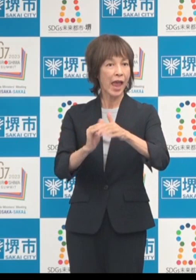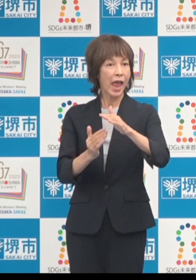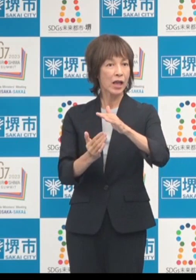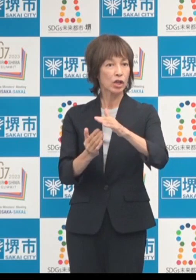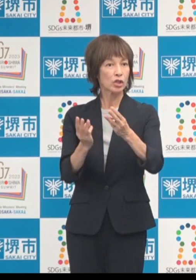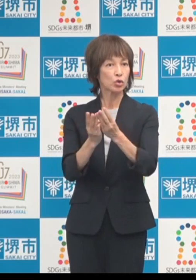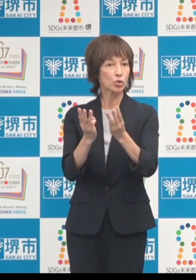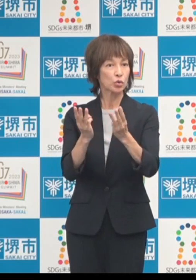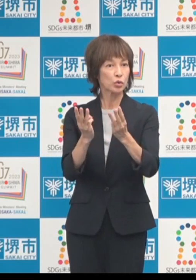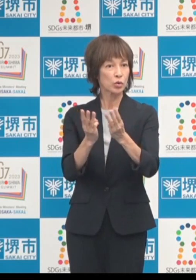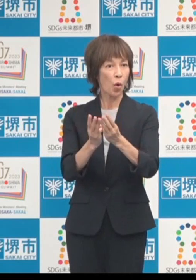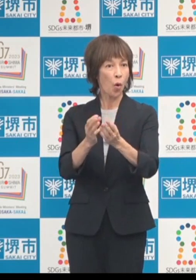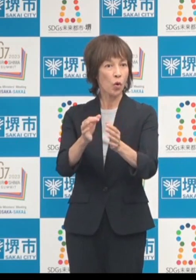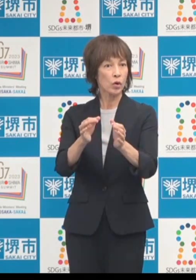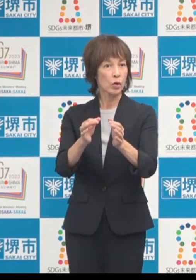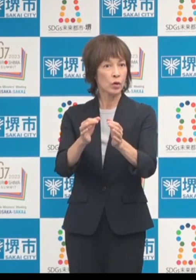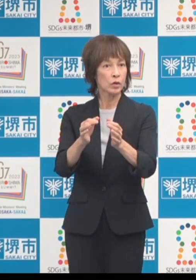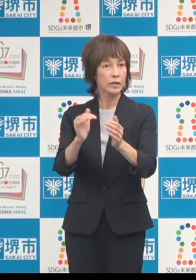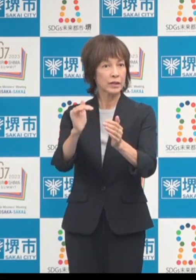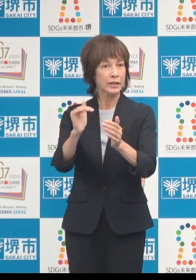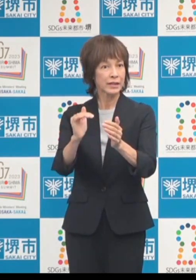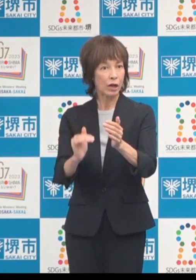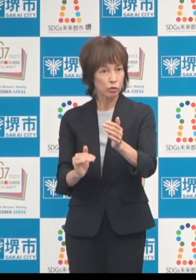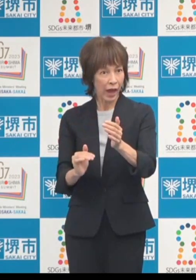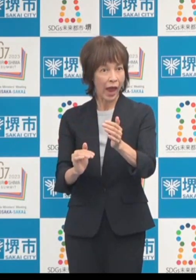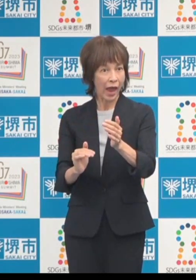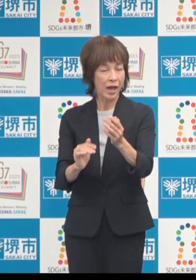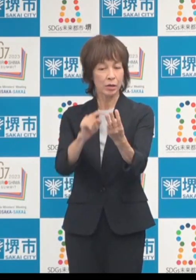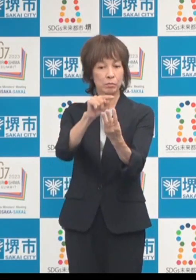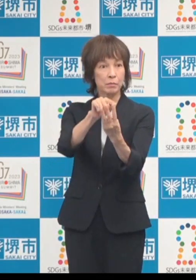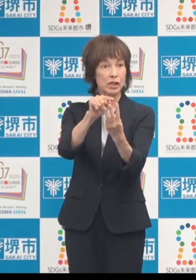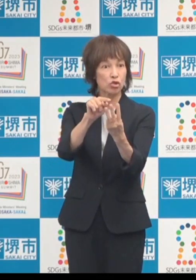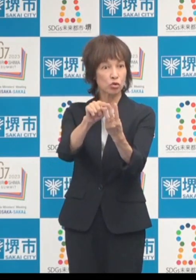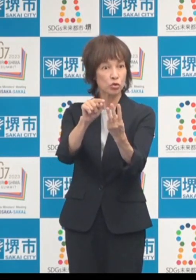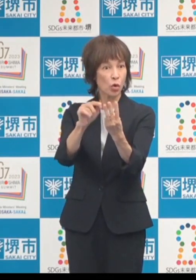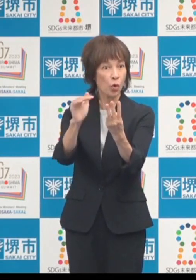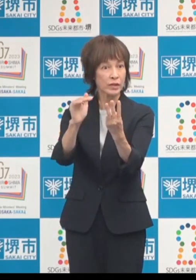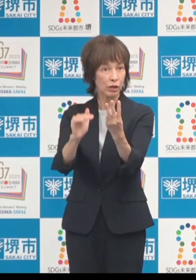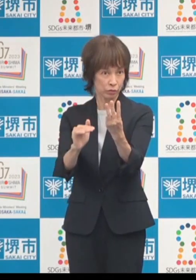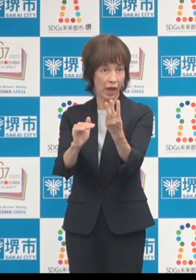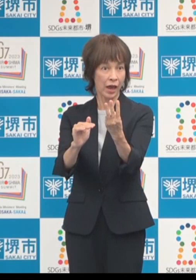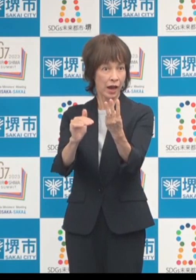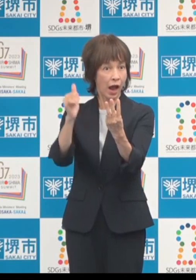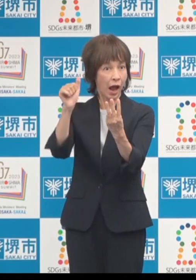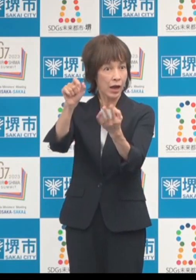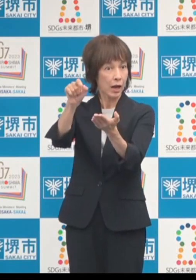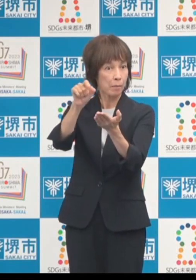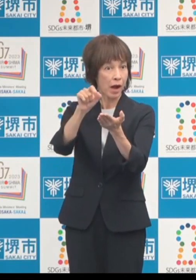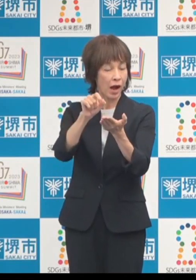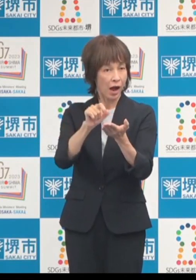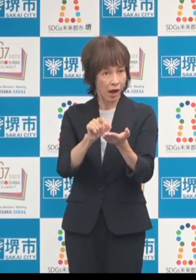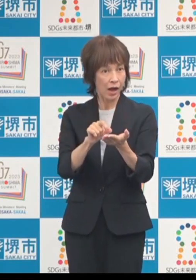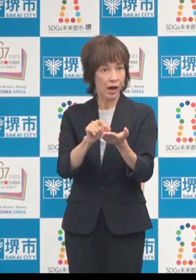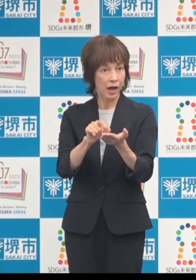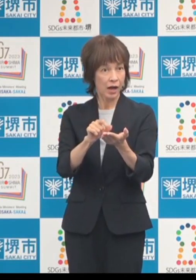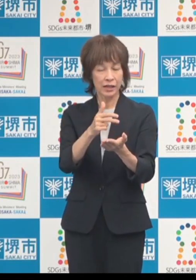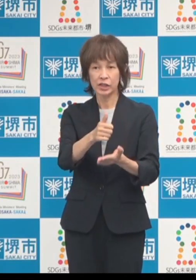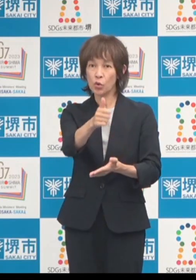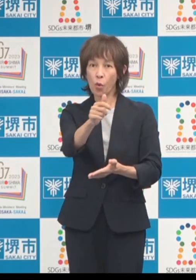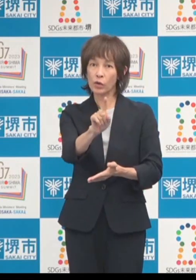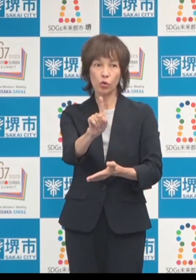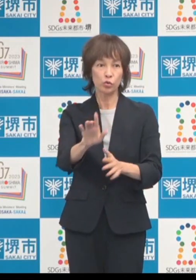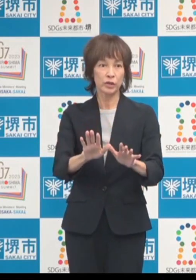長報酬の削減の3議案が話に上がっていたと思うんですけど、市長どういうふうにお受け止